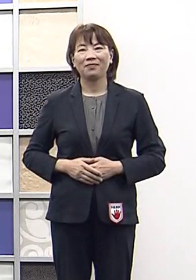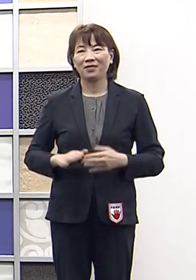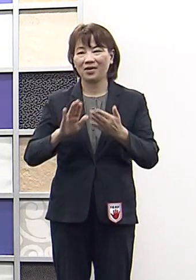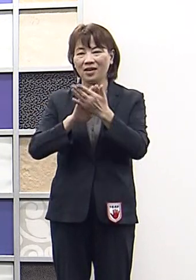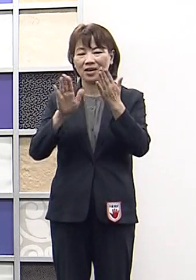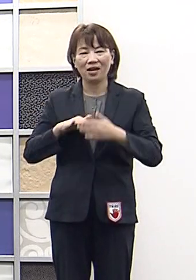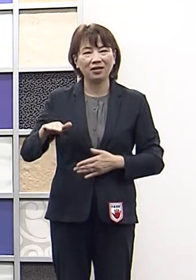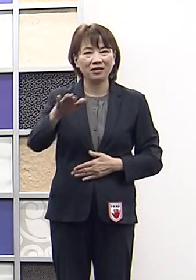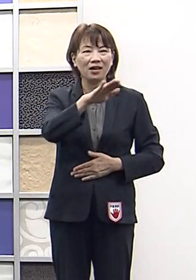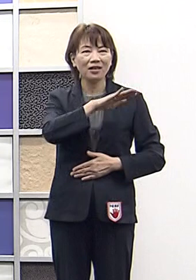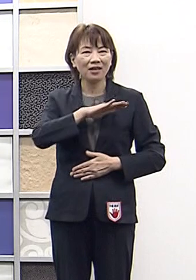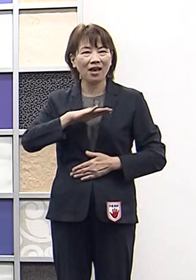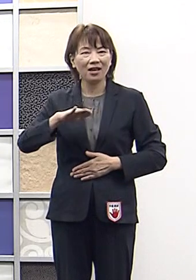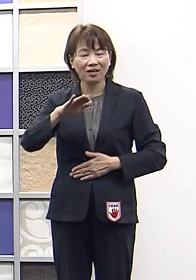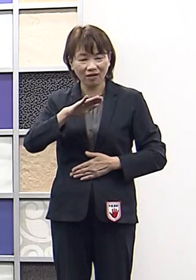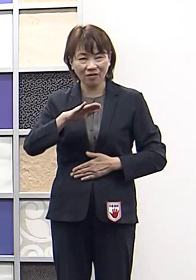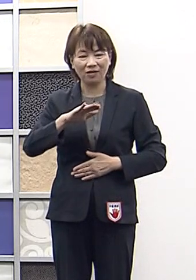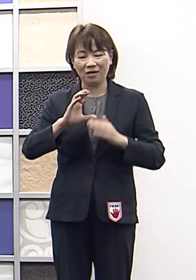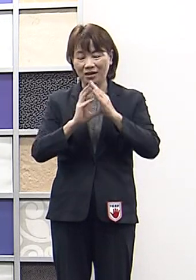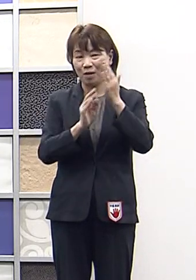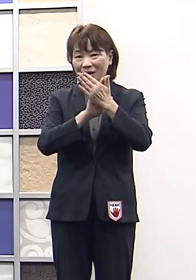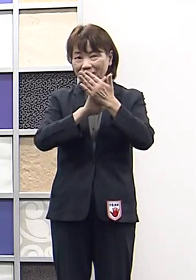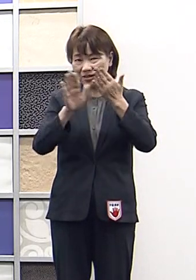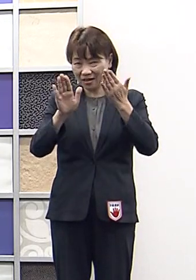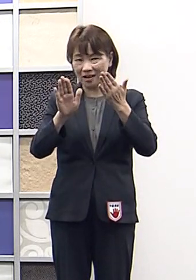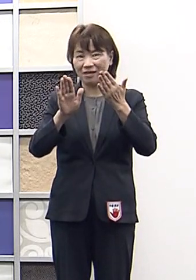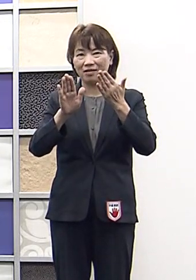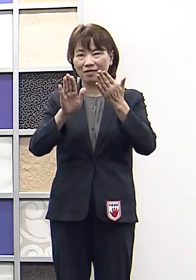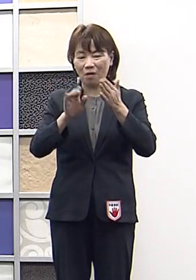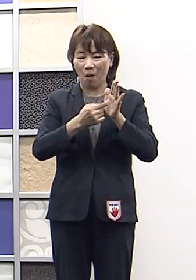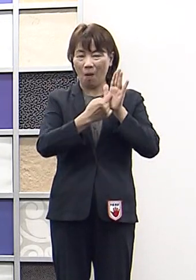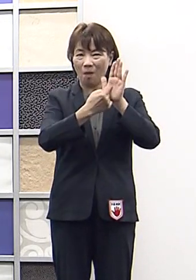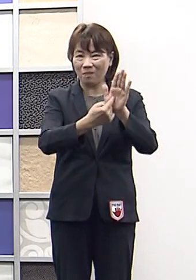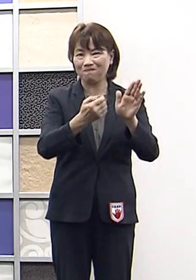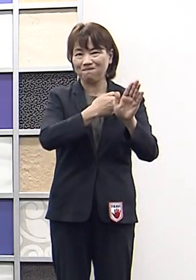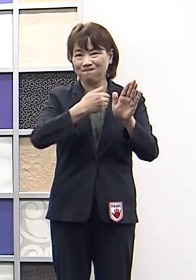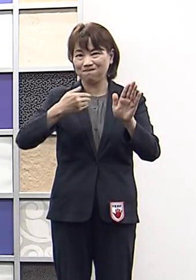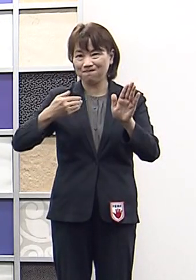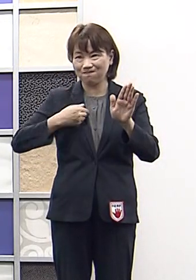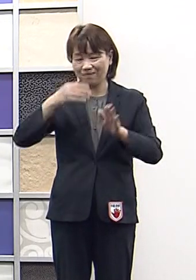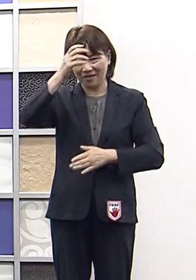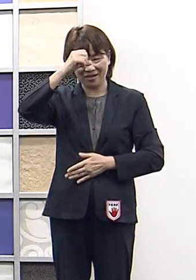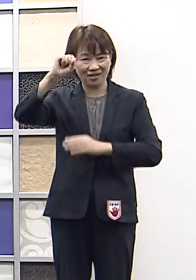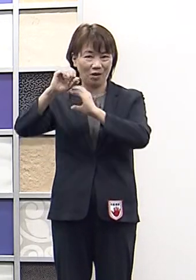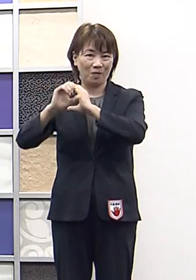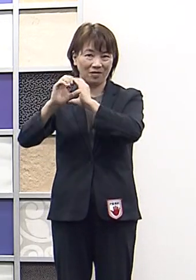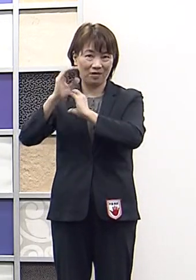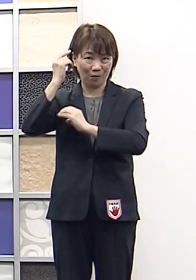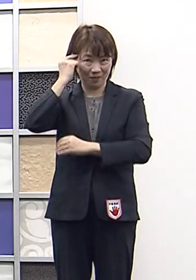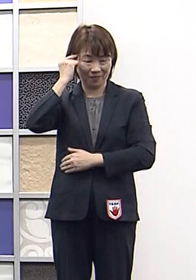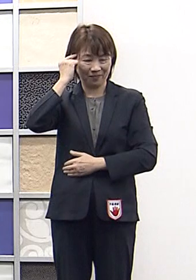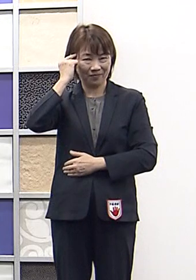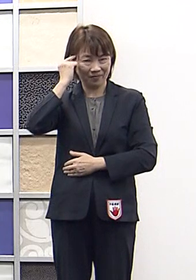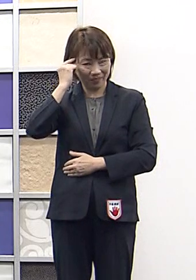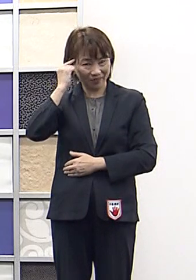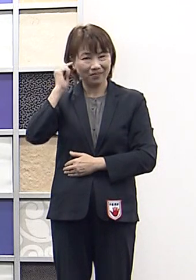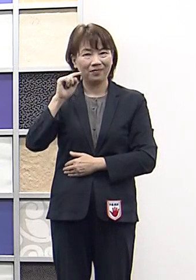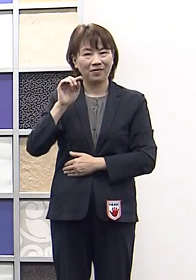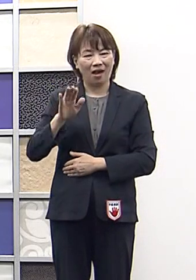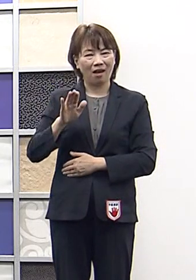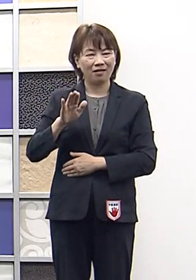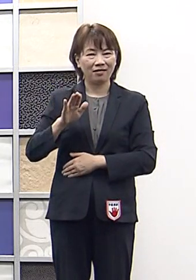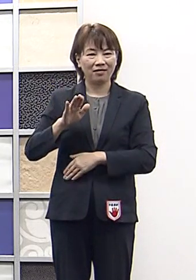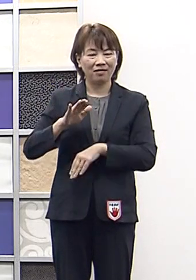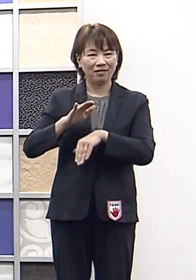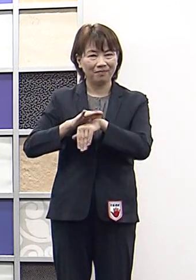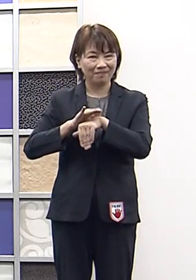体のを象徴するお祭りの一つです、ですので、本当に皆さんにどうあるべきかっていうのをこう